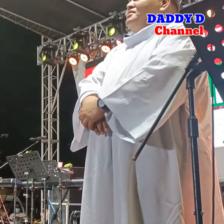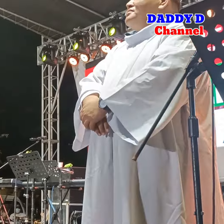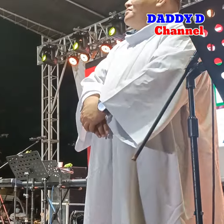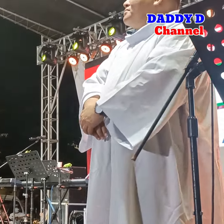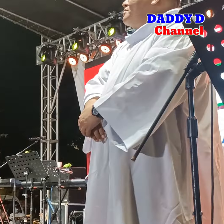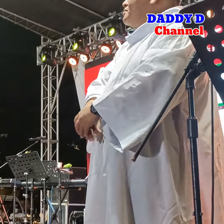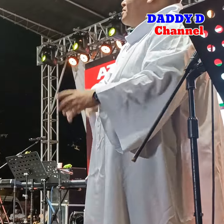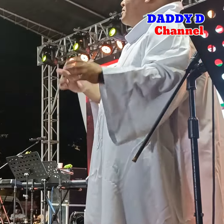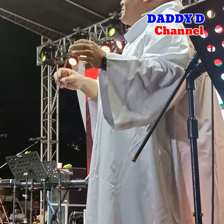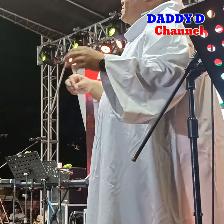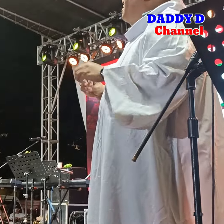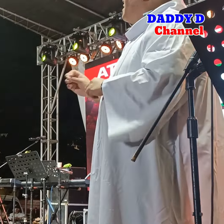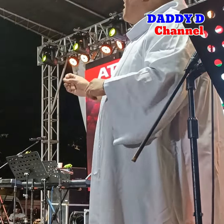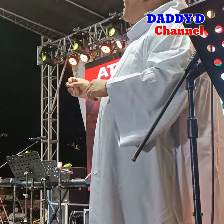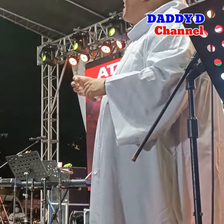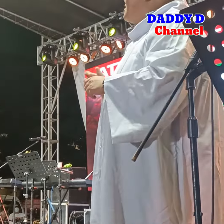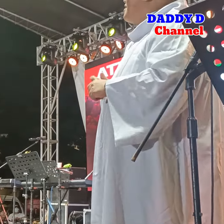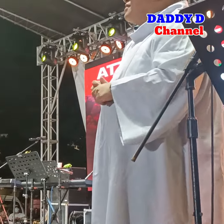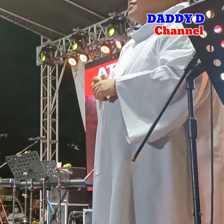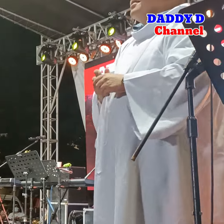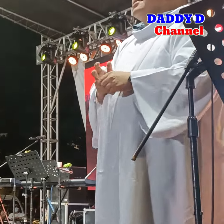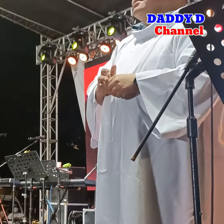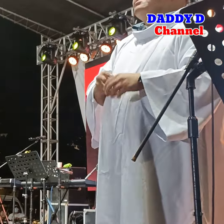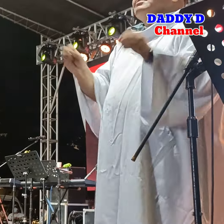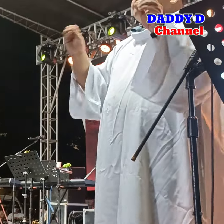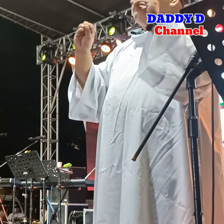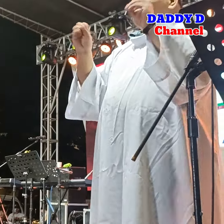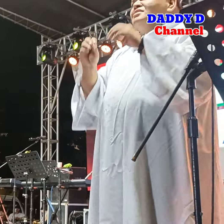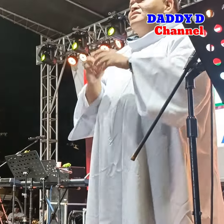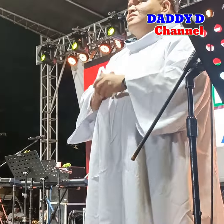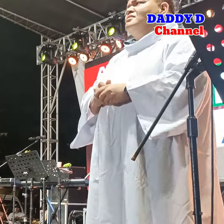Merong housing. May housing ba?